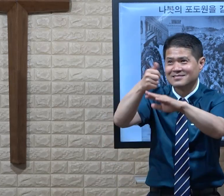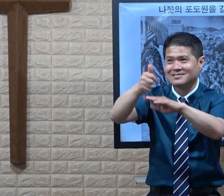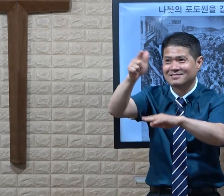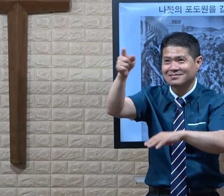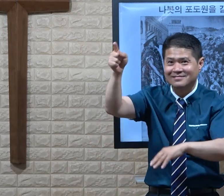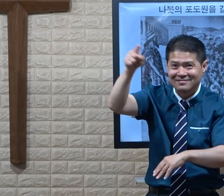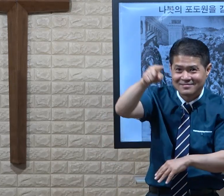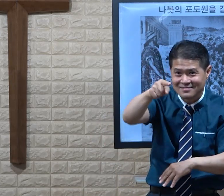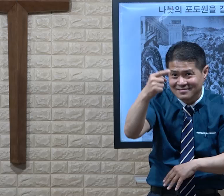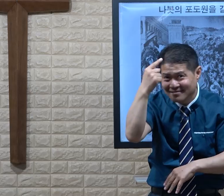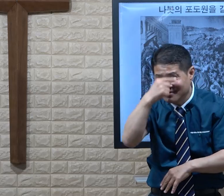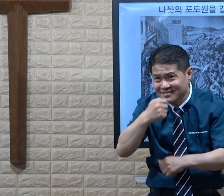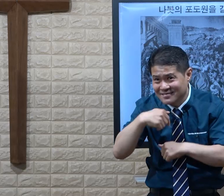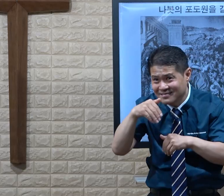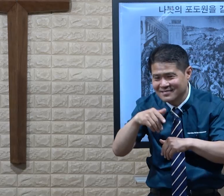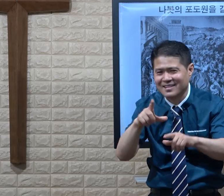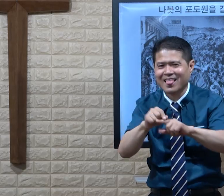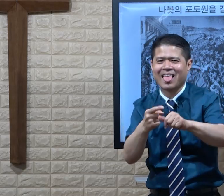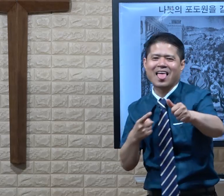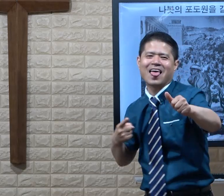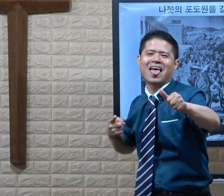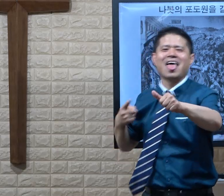그렇게 바꿔치기를 했습니다.